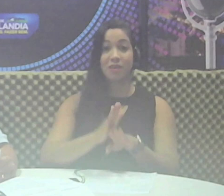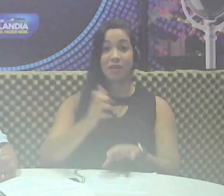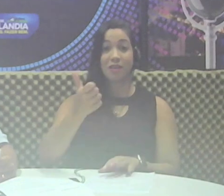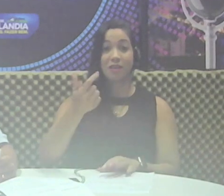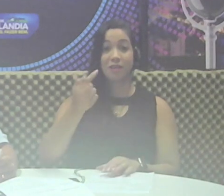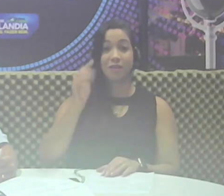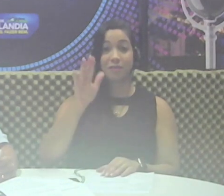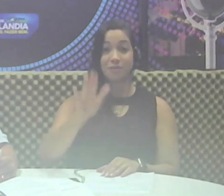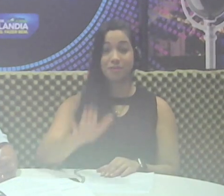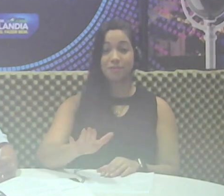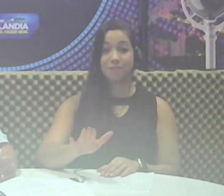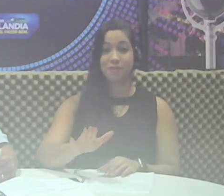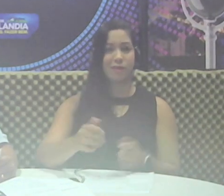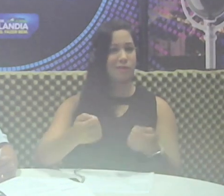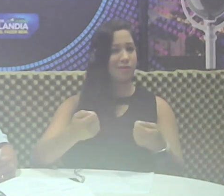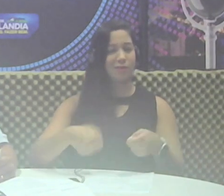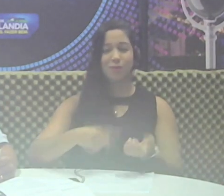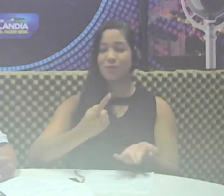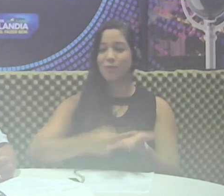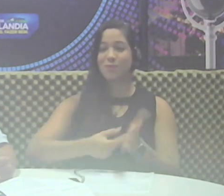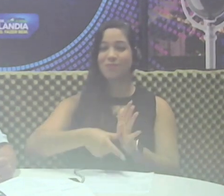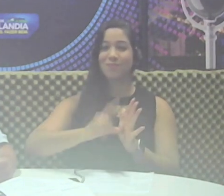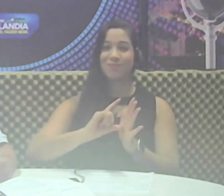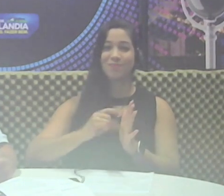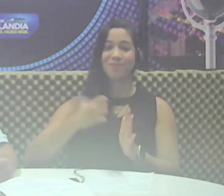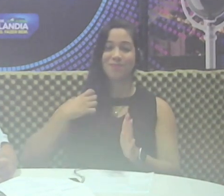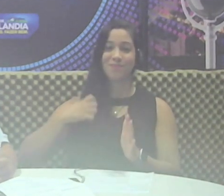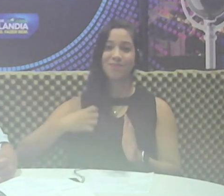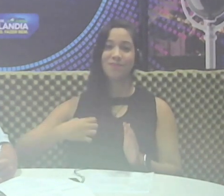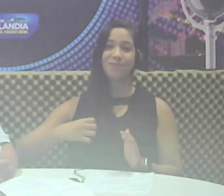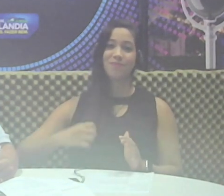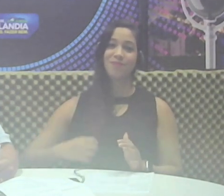é necessário agendamento prévio.